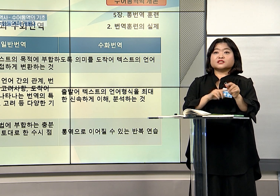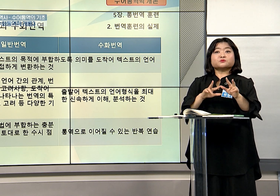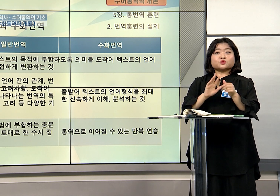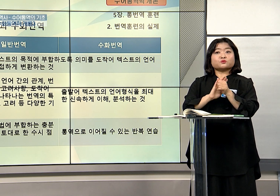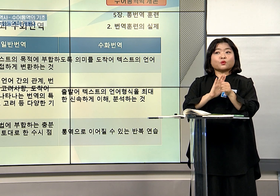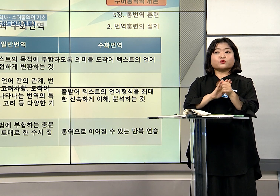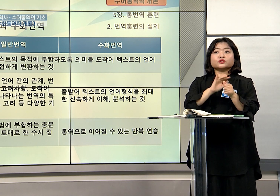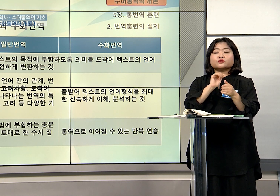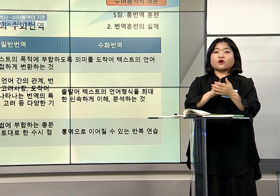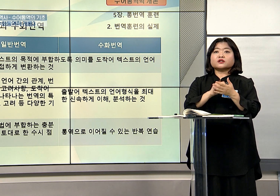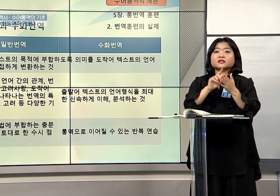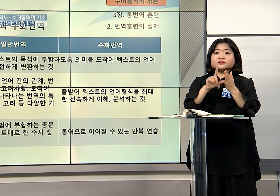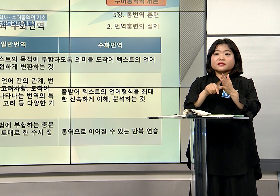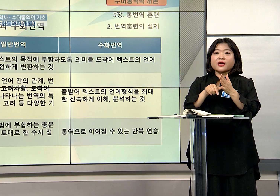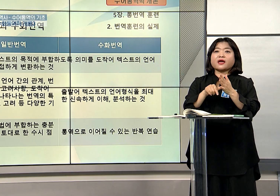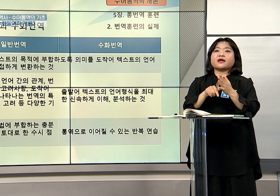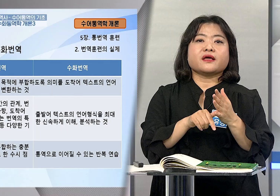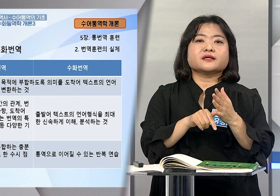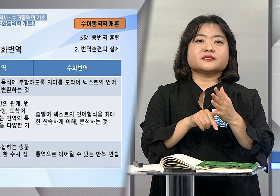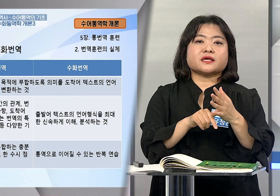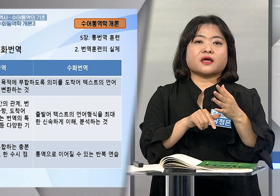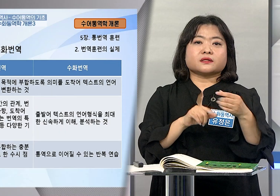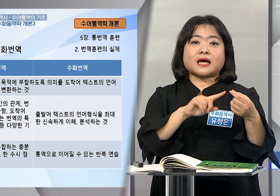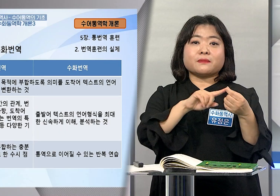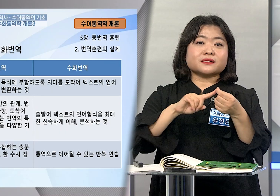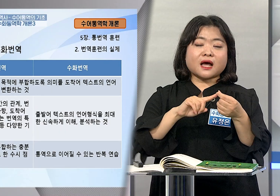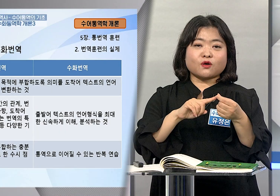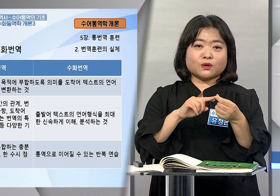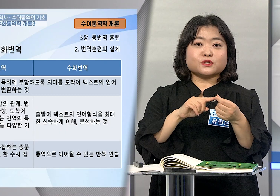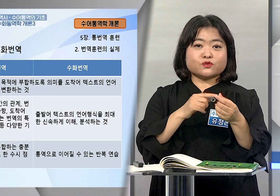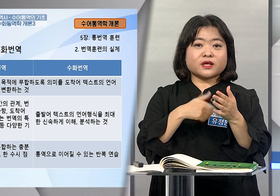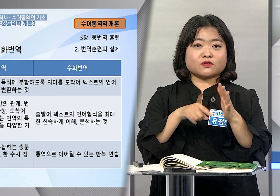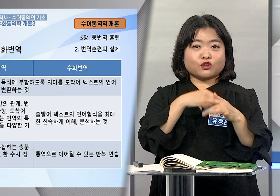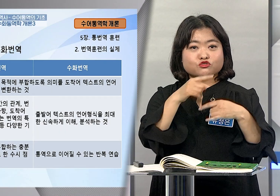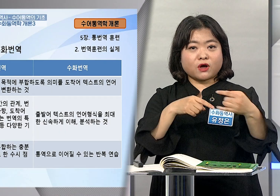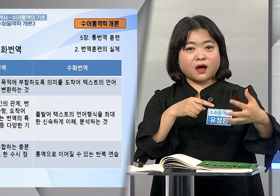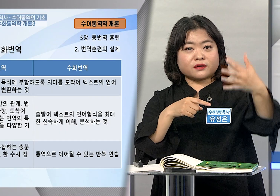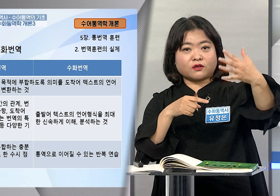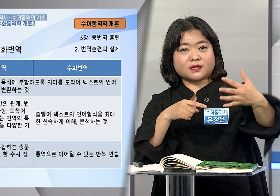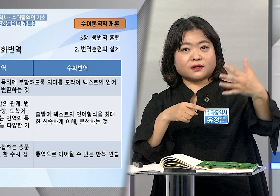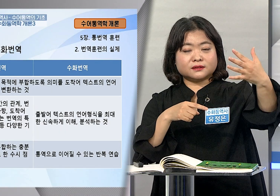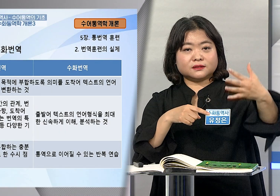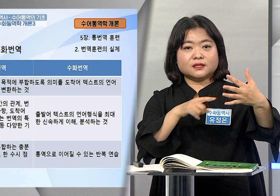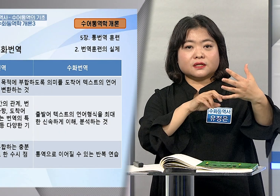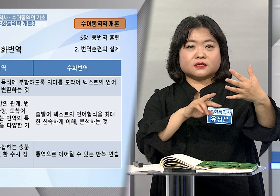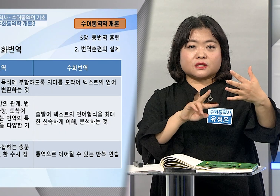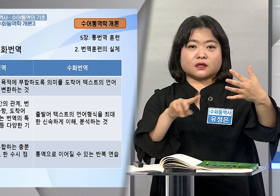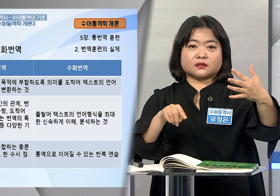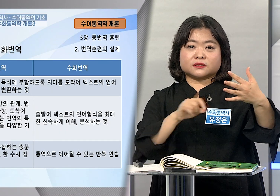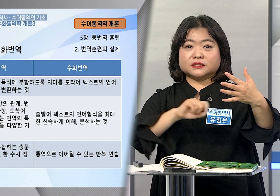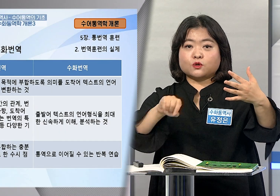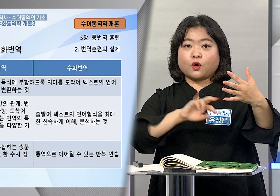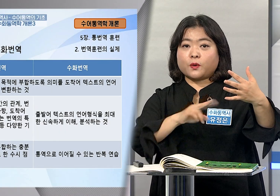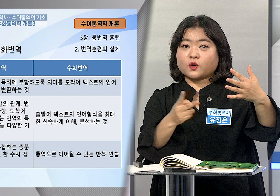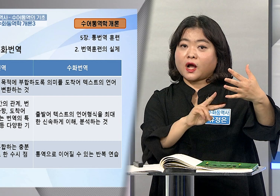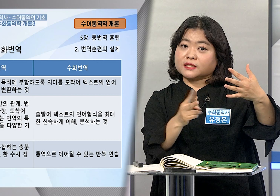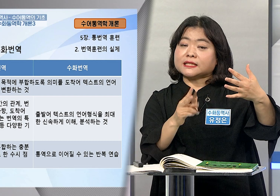지금도 좀 돕고 있고요. 그럴 때 이제 자막 작업을 위해서 수화 영상을 이제 글로 번역하는